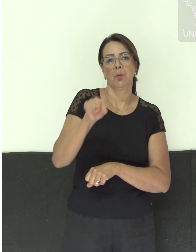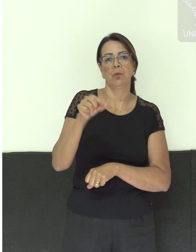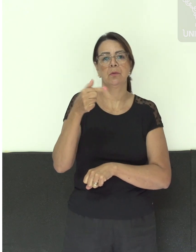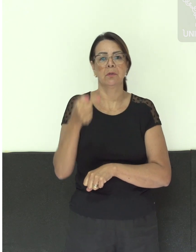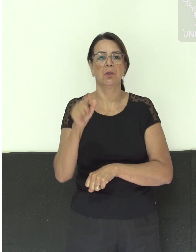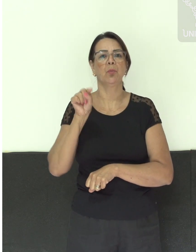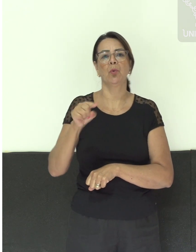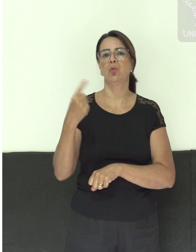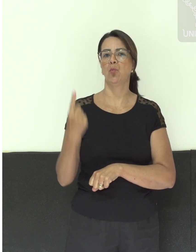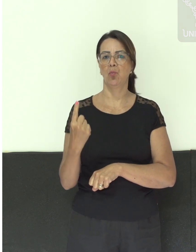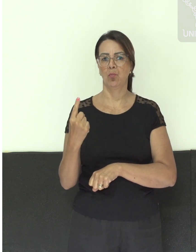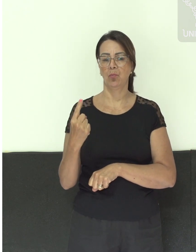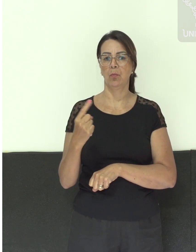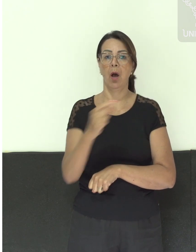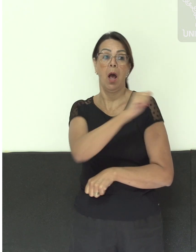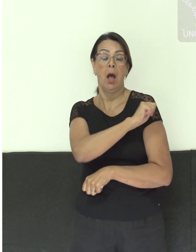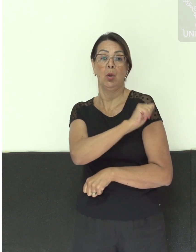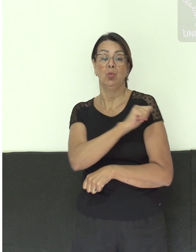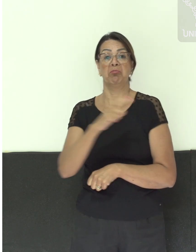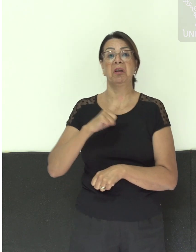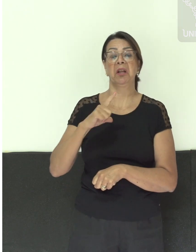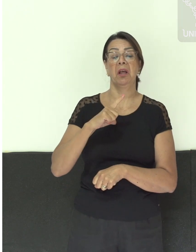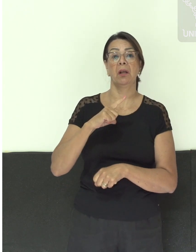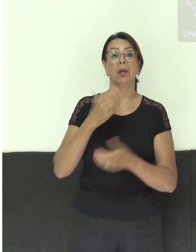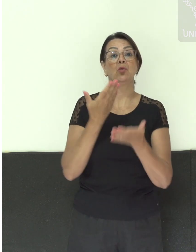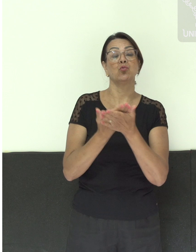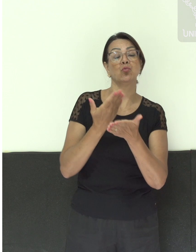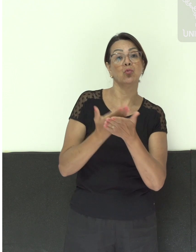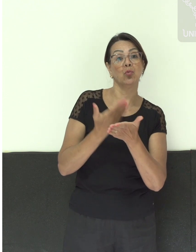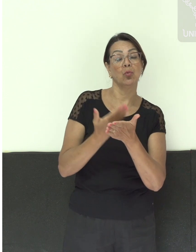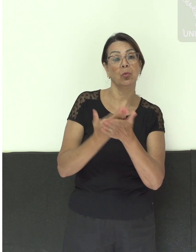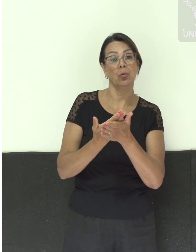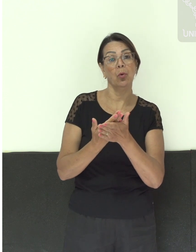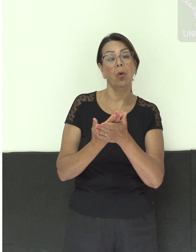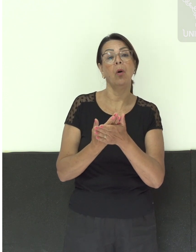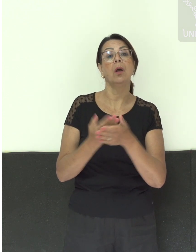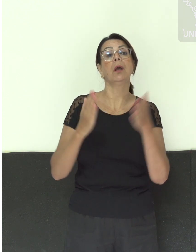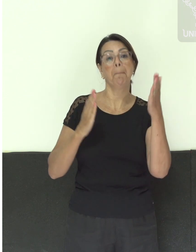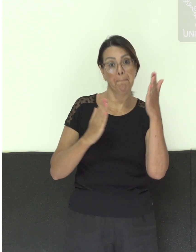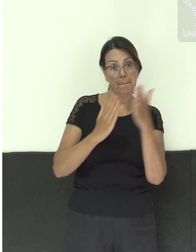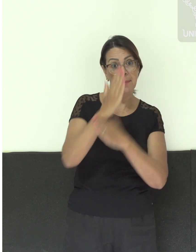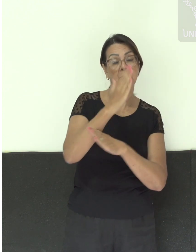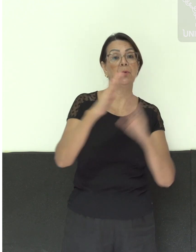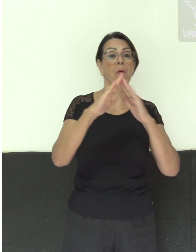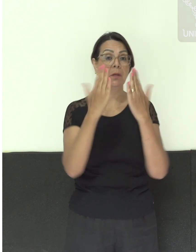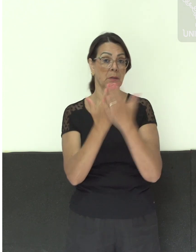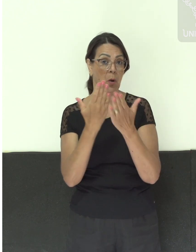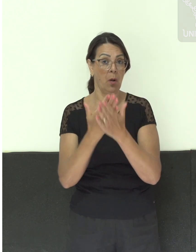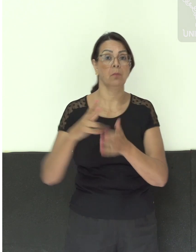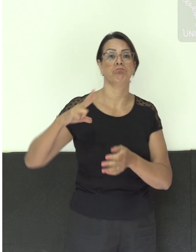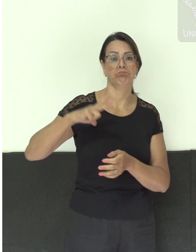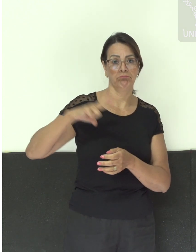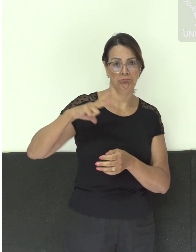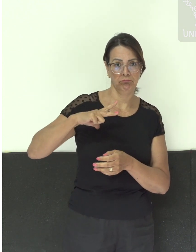6.7.1 tenham em algum momento cursado com aprovação em escolas